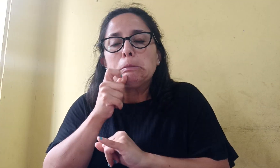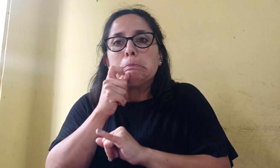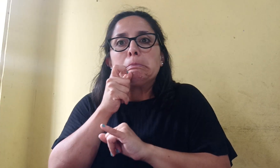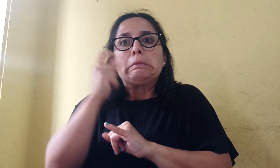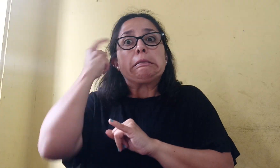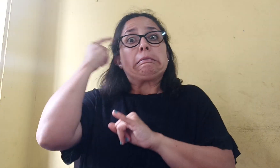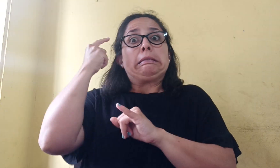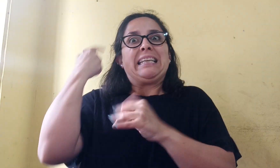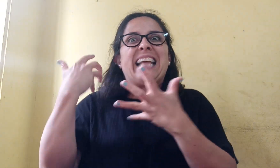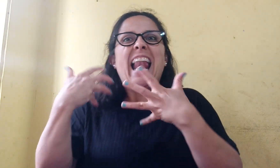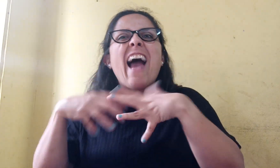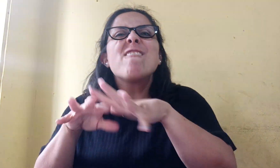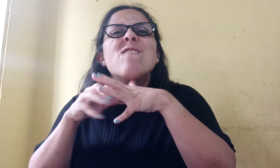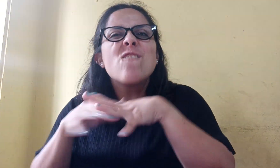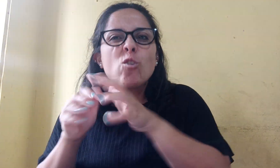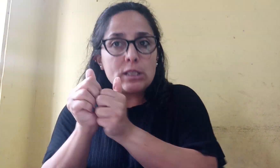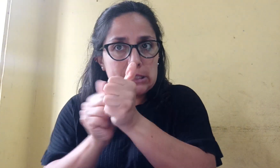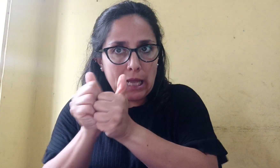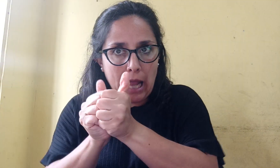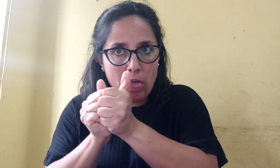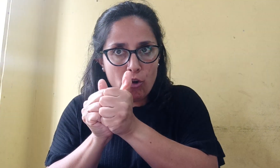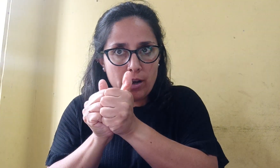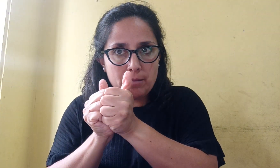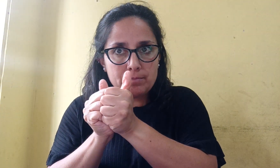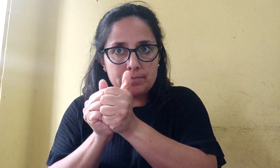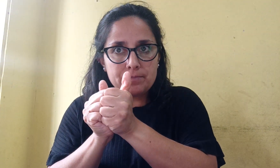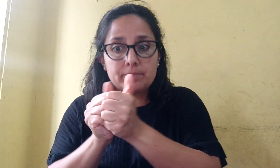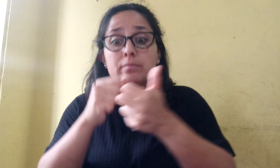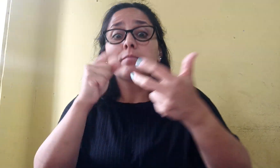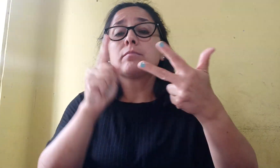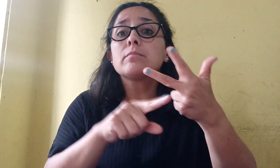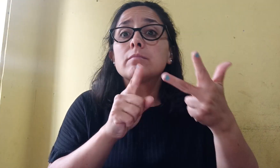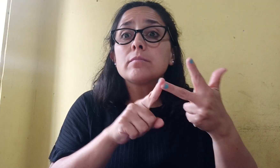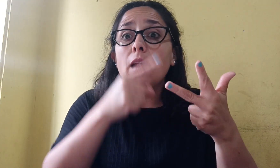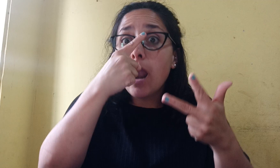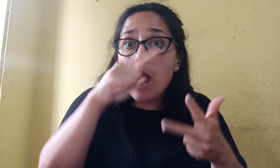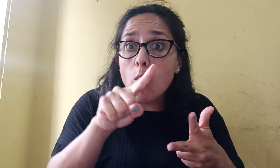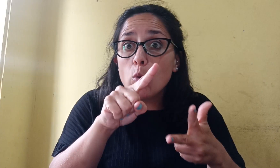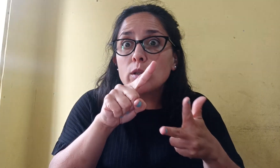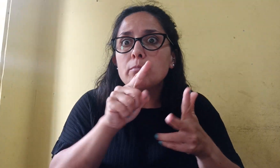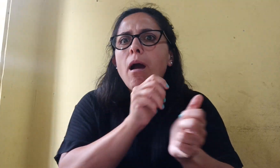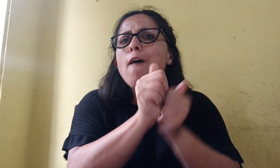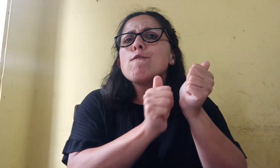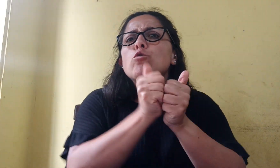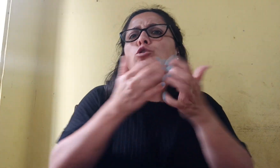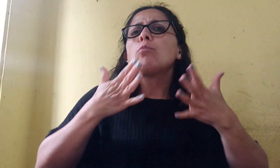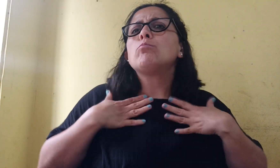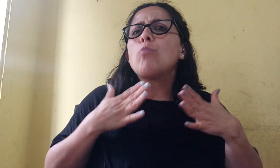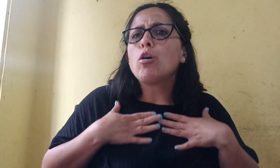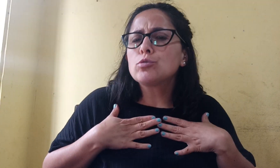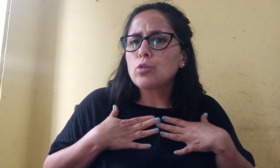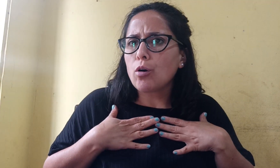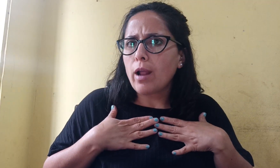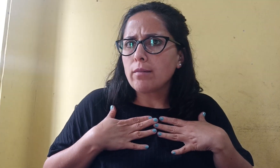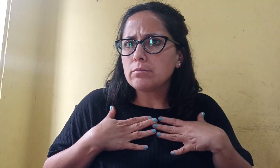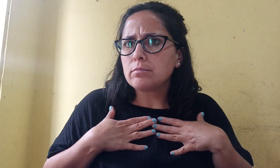función integradora. Y de allí sale la función motora, que consta de una